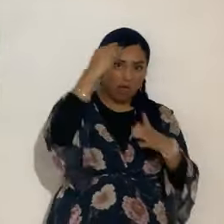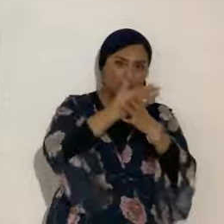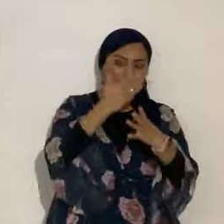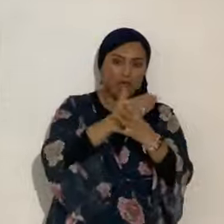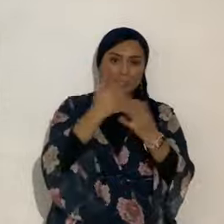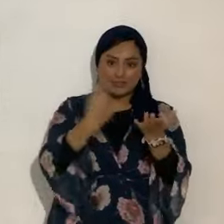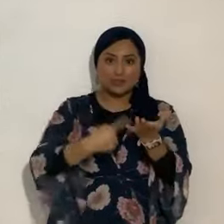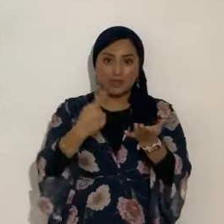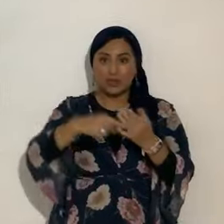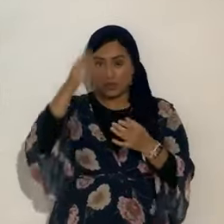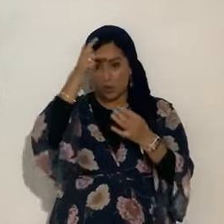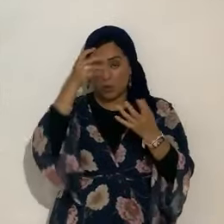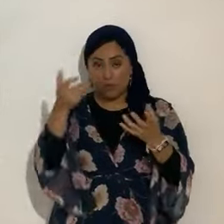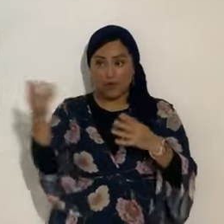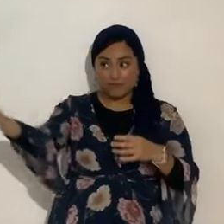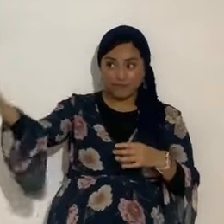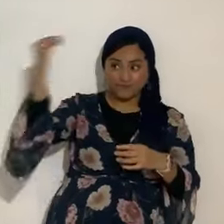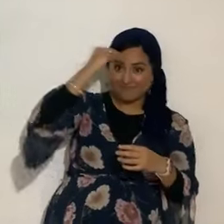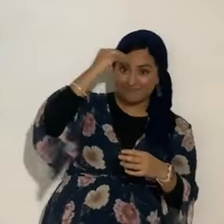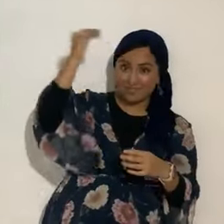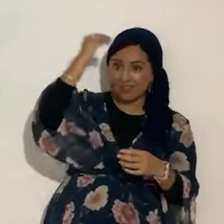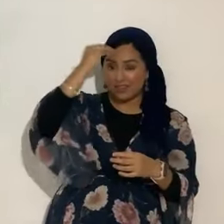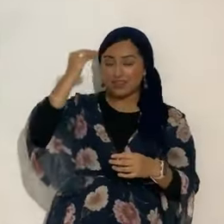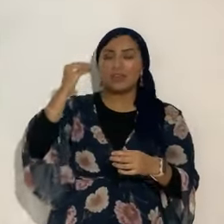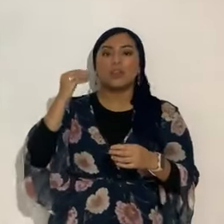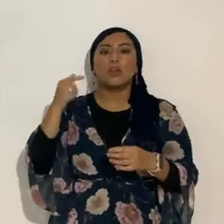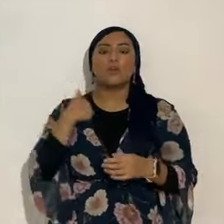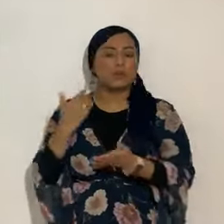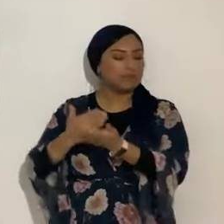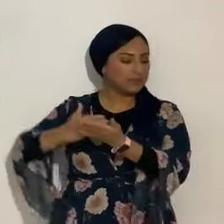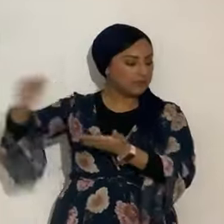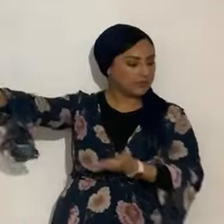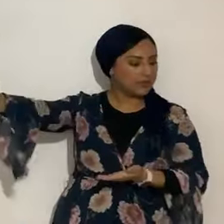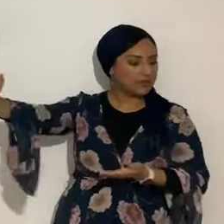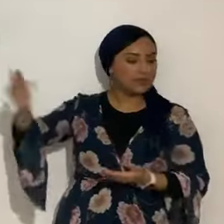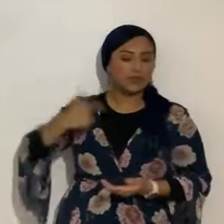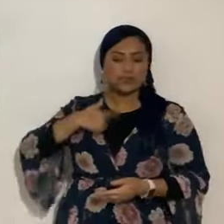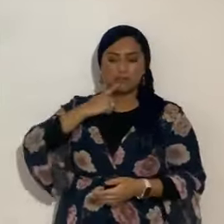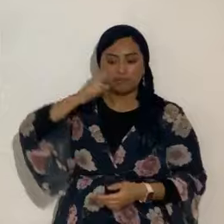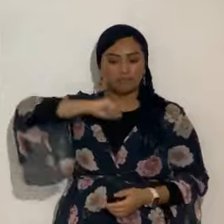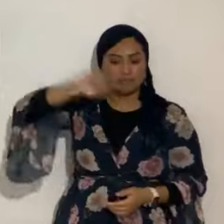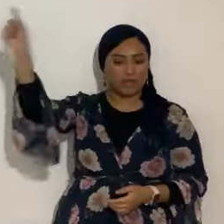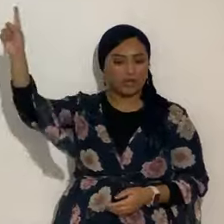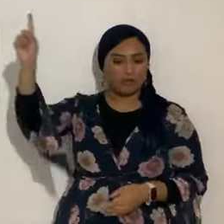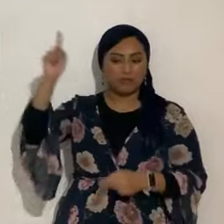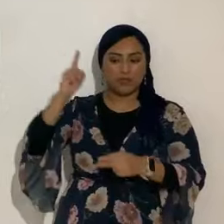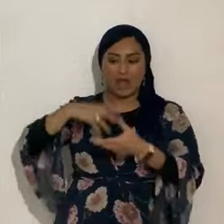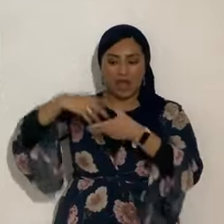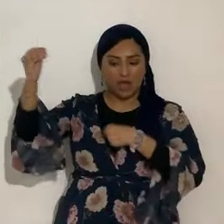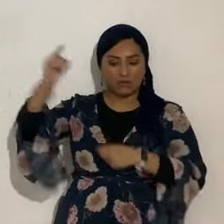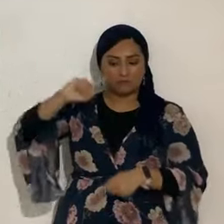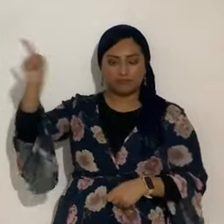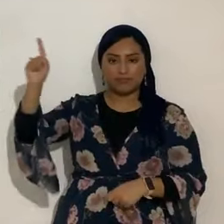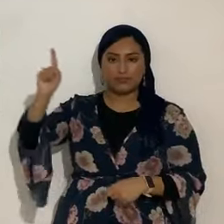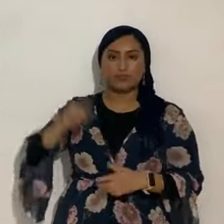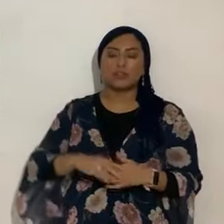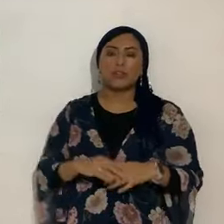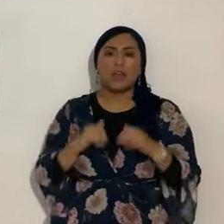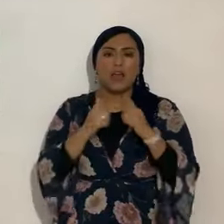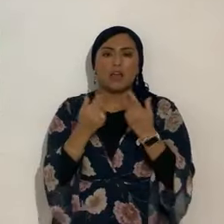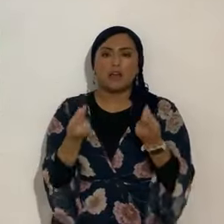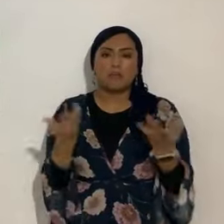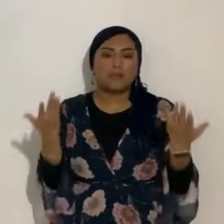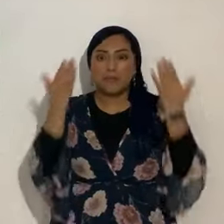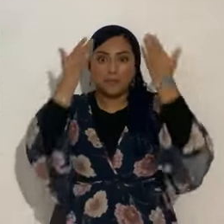intrusos que no queremos, y entonces eso ahí cuando lo rechazamos decimos, fuera, en el nombre de Yahshua Mashiach. ¿Cómo lo hace?